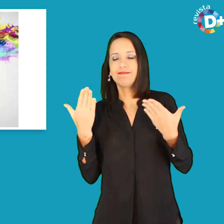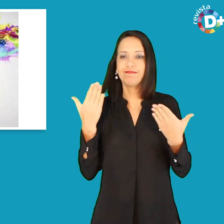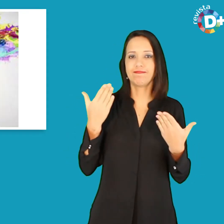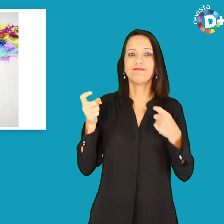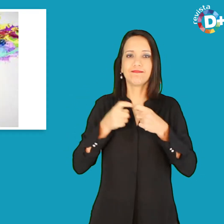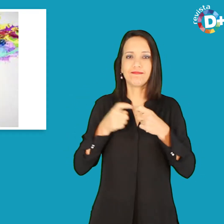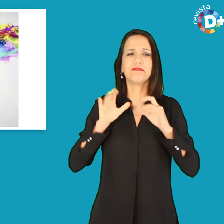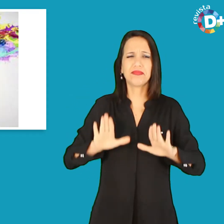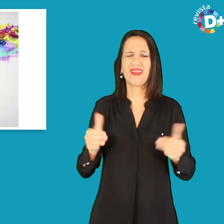fez muito mal.